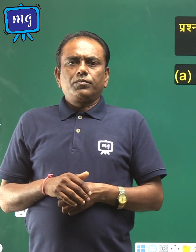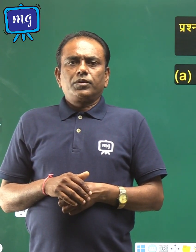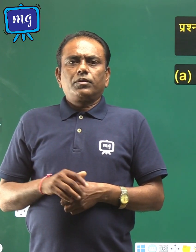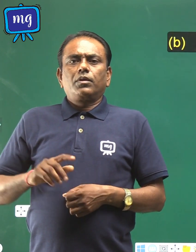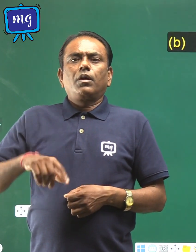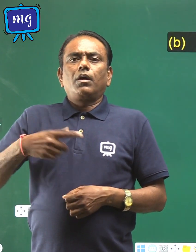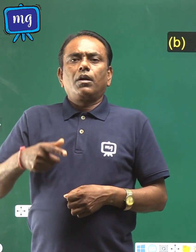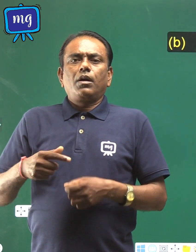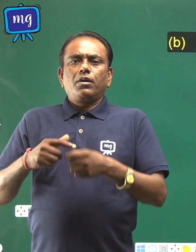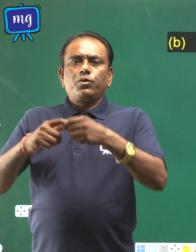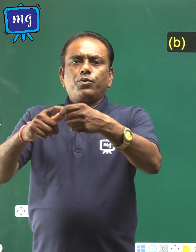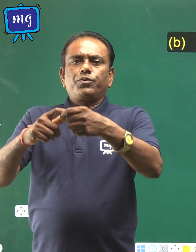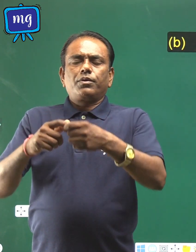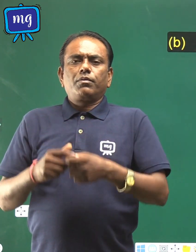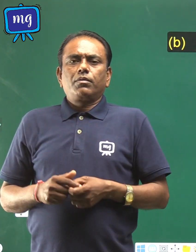अगला प्रश्न